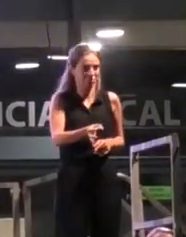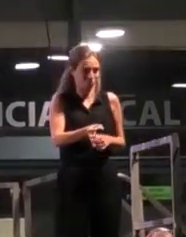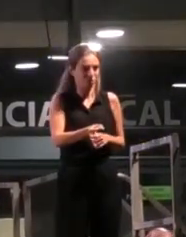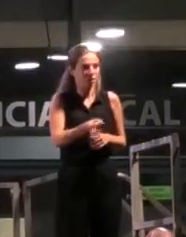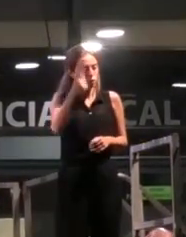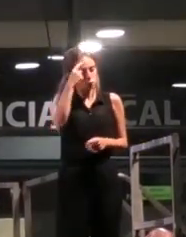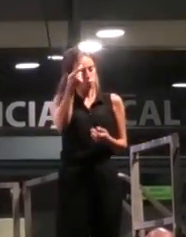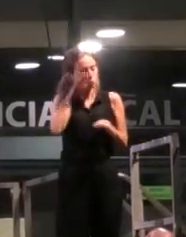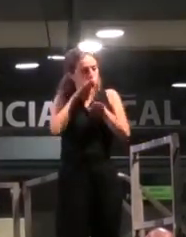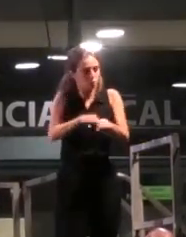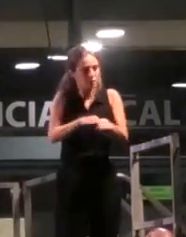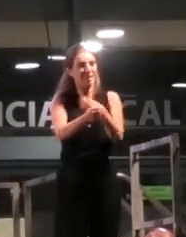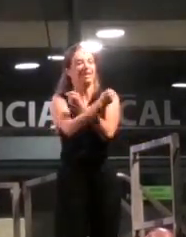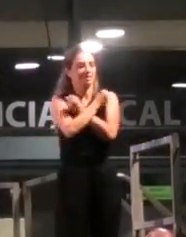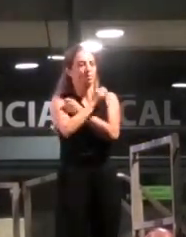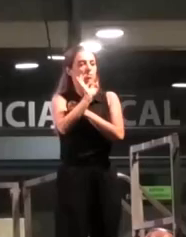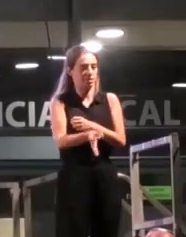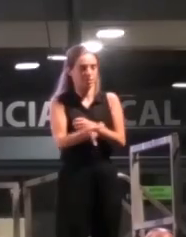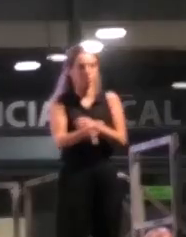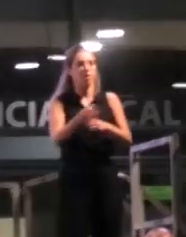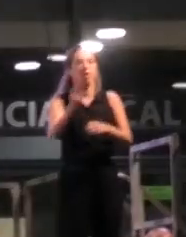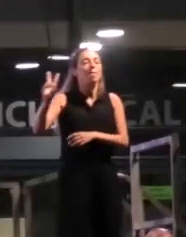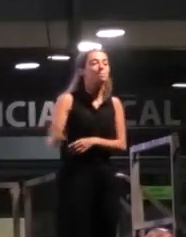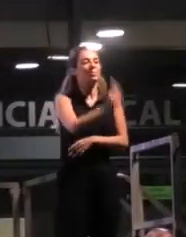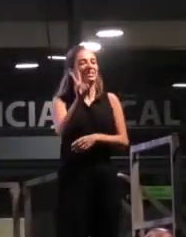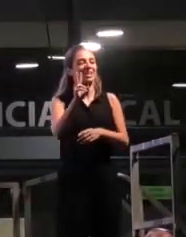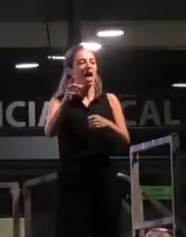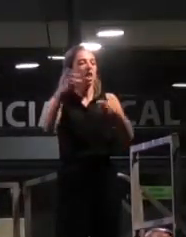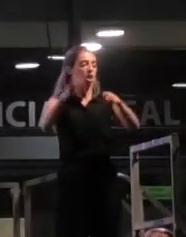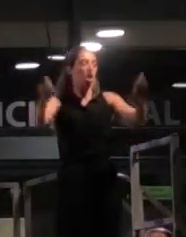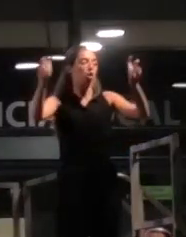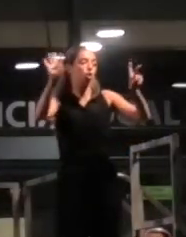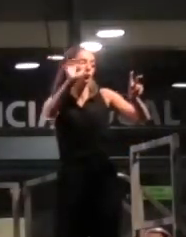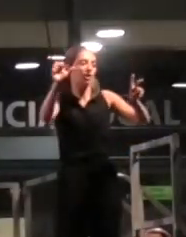en ella. I l'estimem. Visca tota l'endenga!